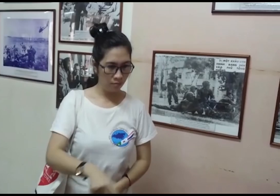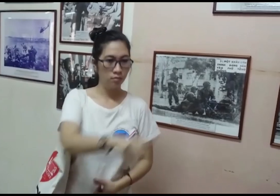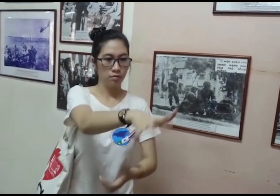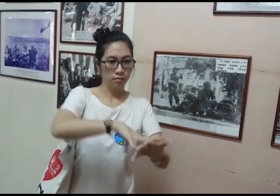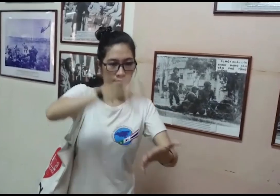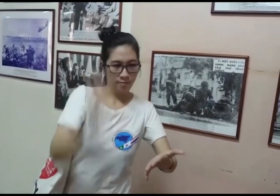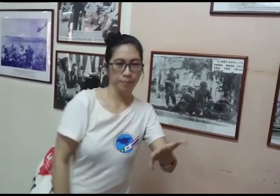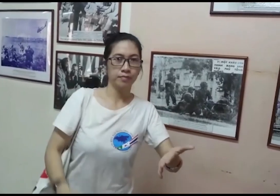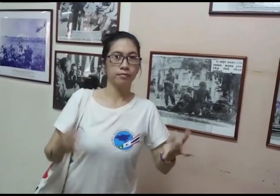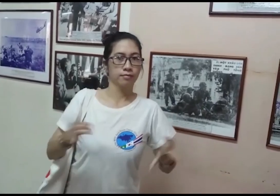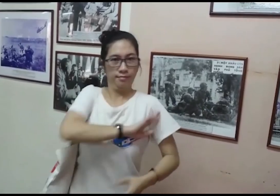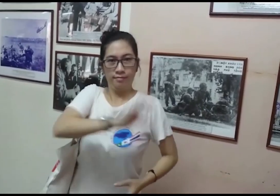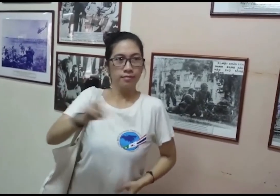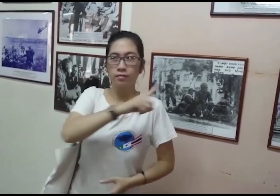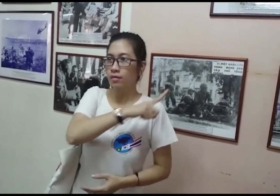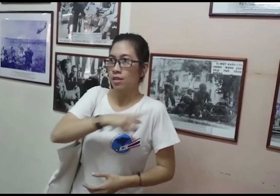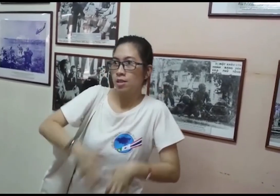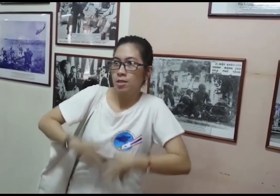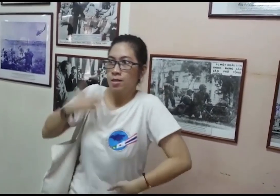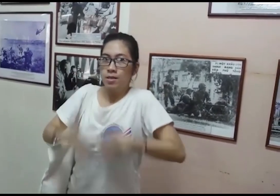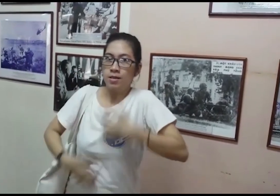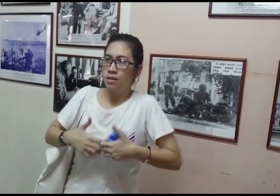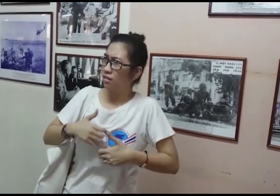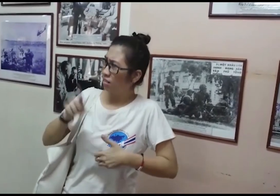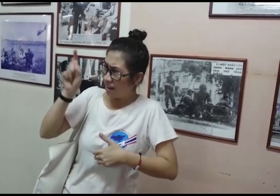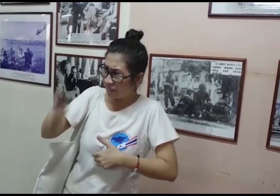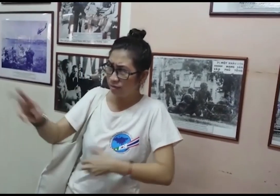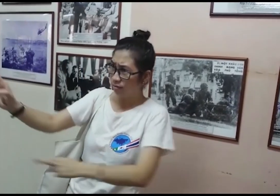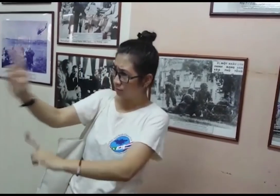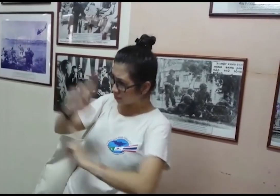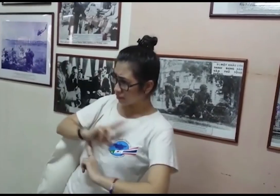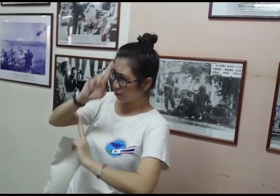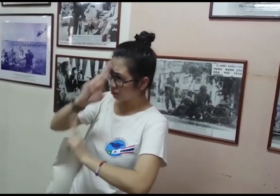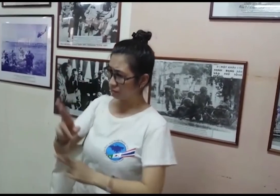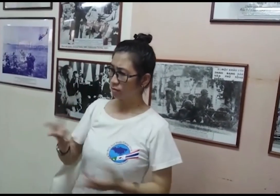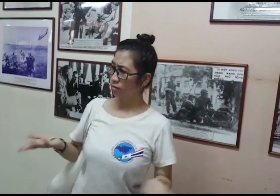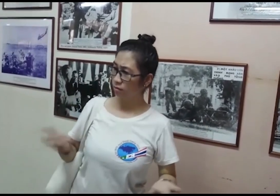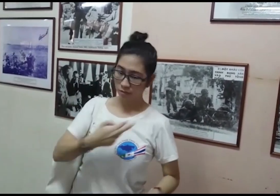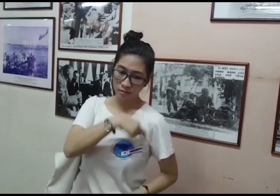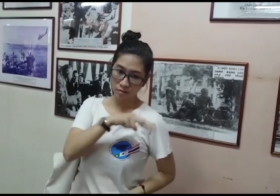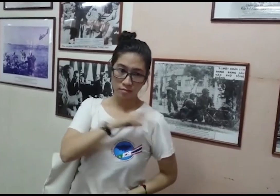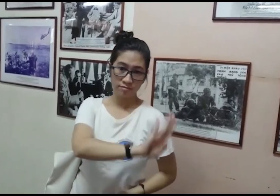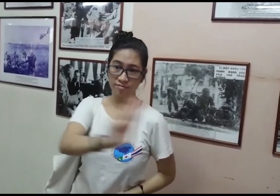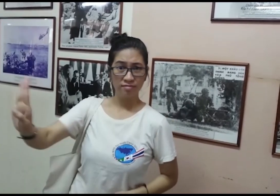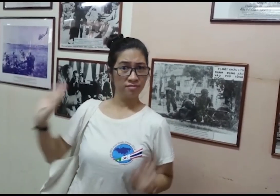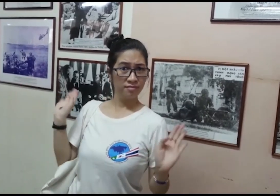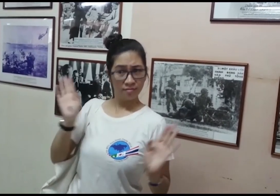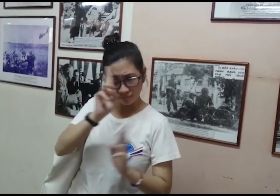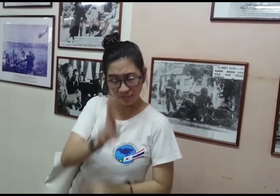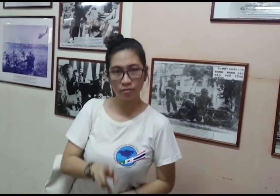Diệm Buddhismus verbat. Das regte die Buddhisten furchtbar auf. Sie sagten, bitte respektiert die Glaubensfreiheit eines jeden